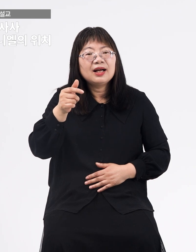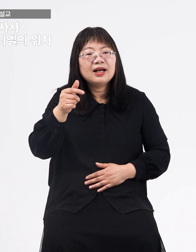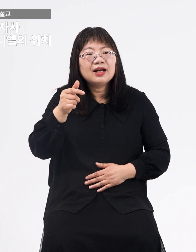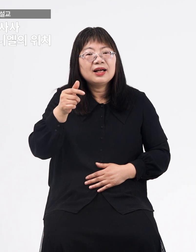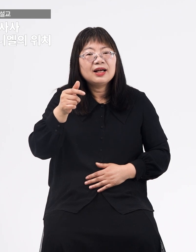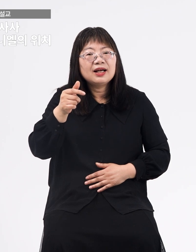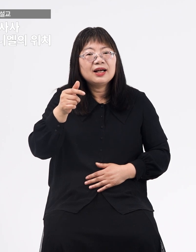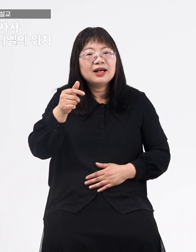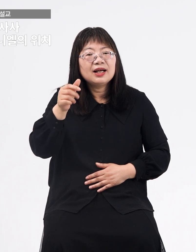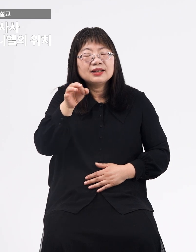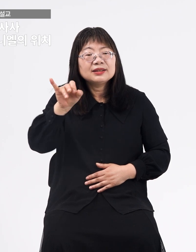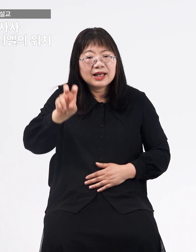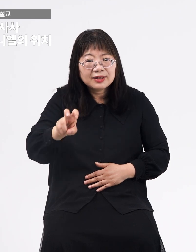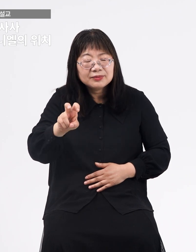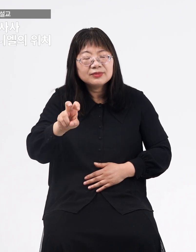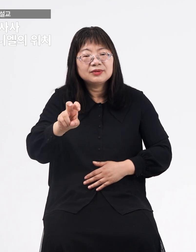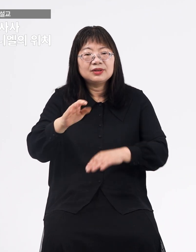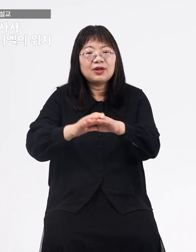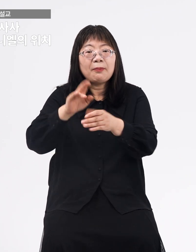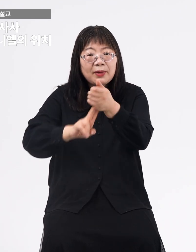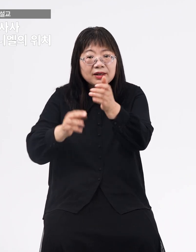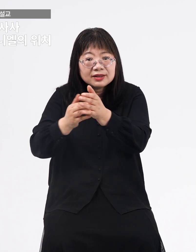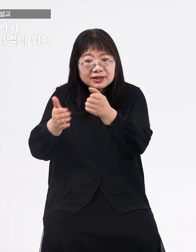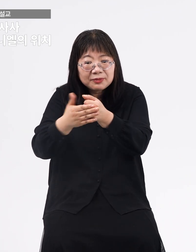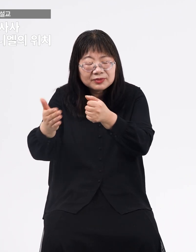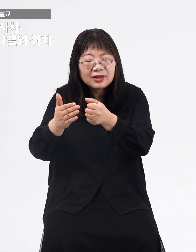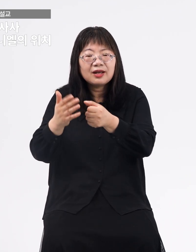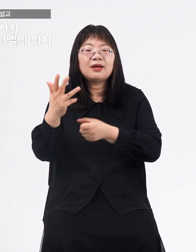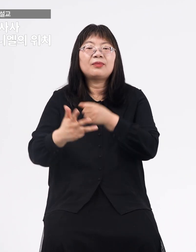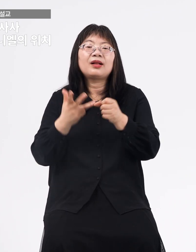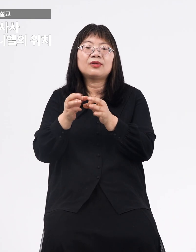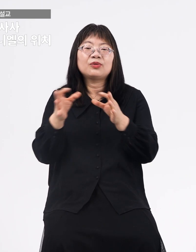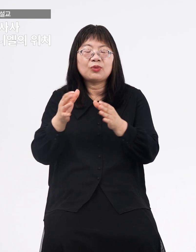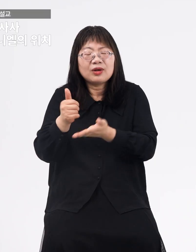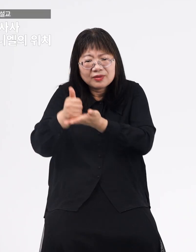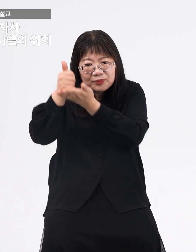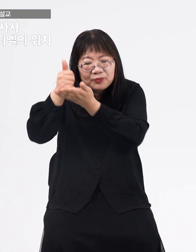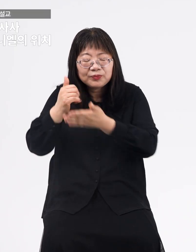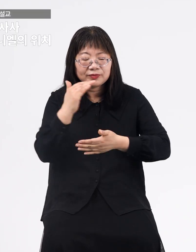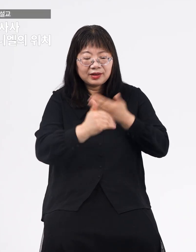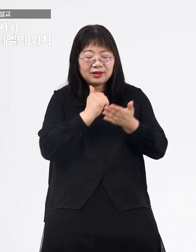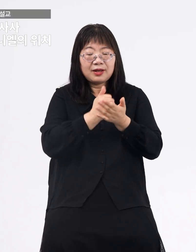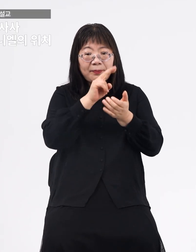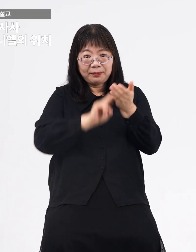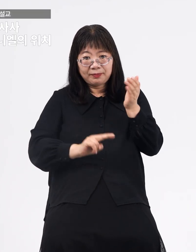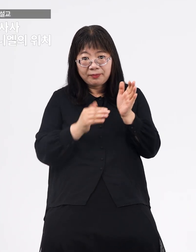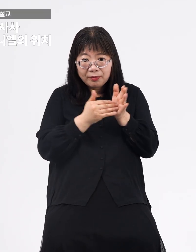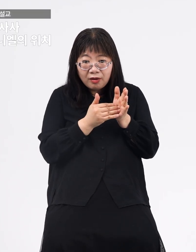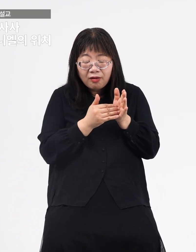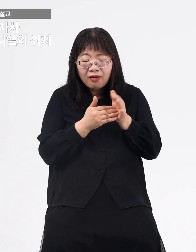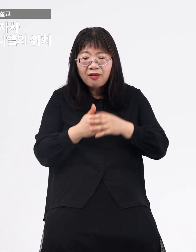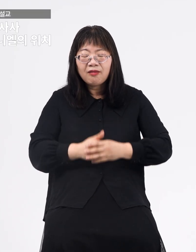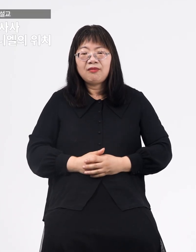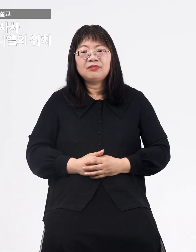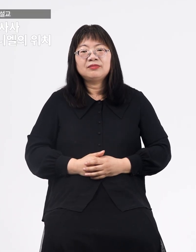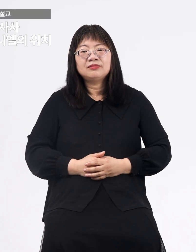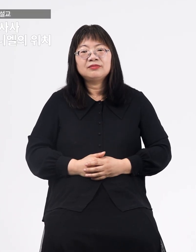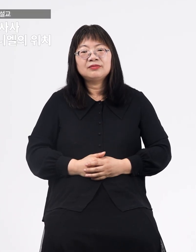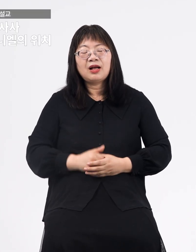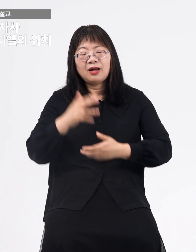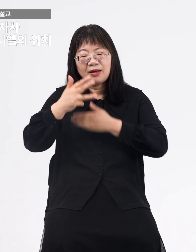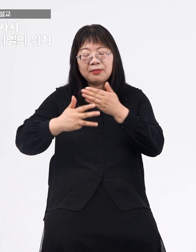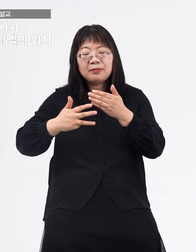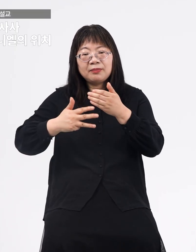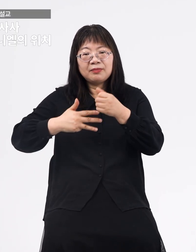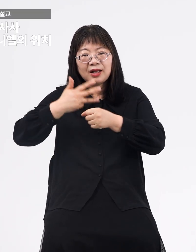구산 리사다임을 8년 동안 섬겼더니, 하나님이 파셨다. 8년